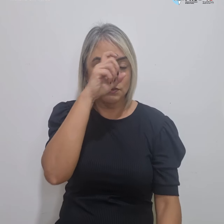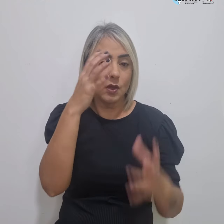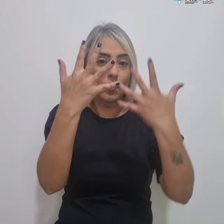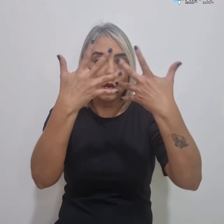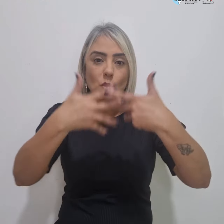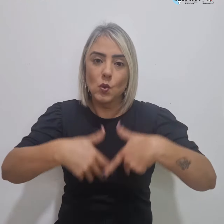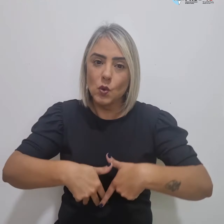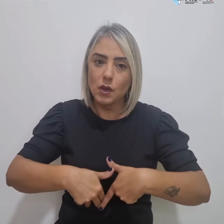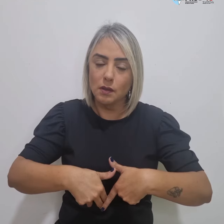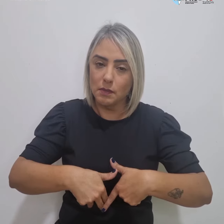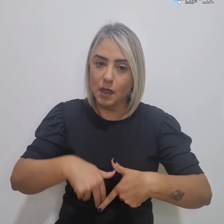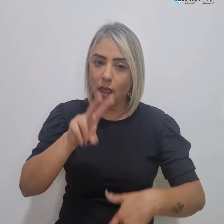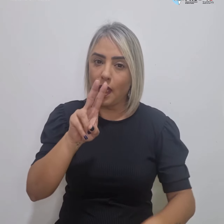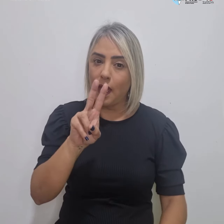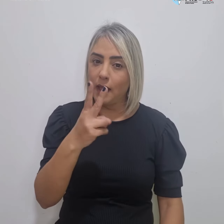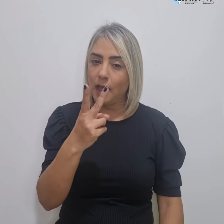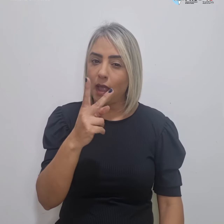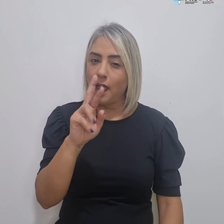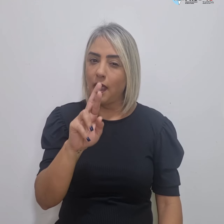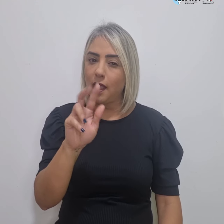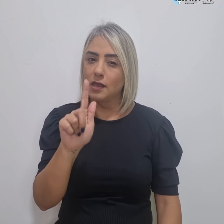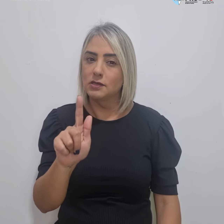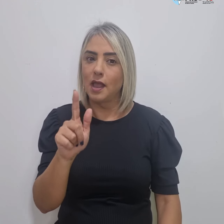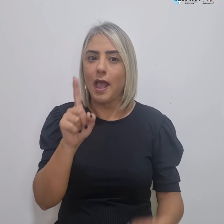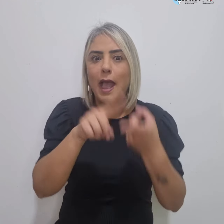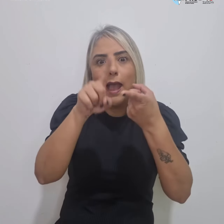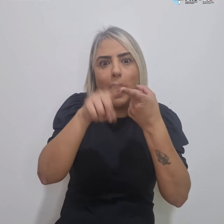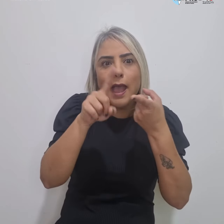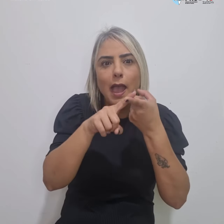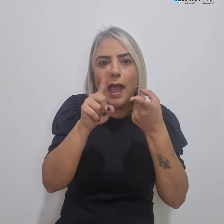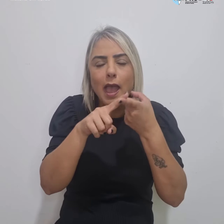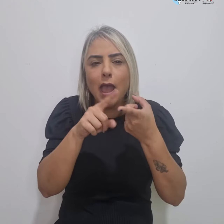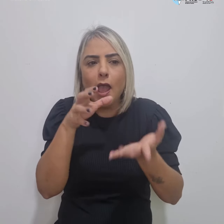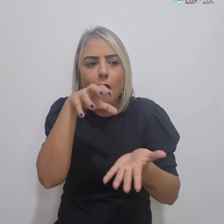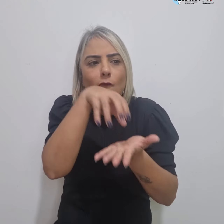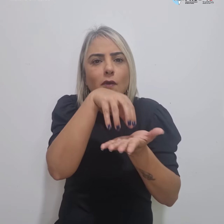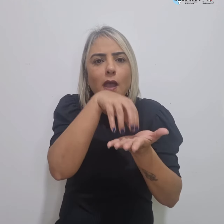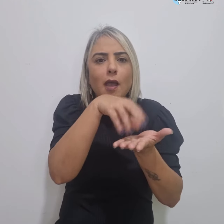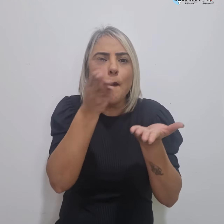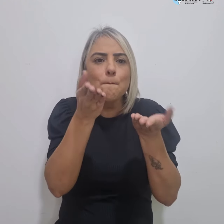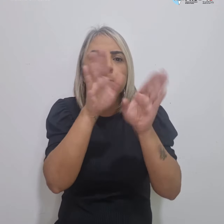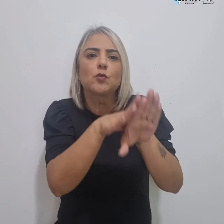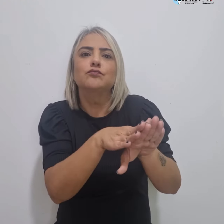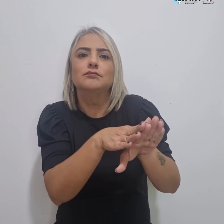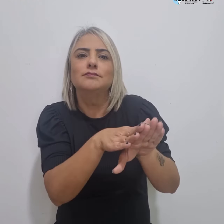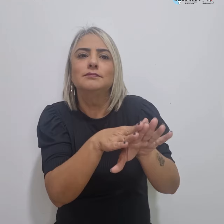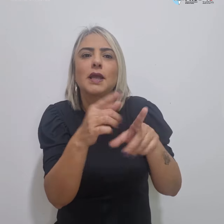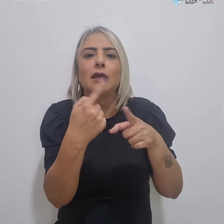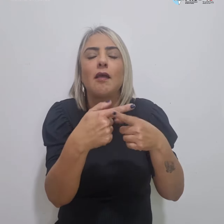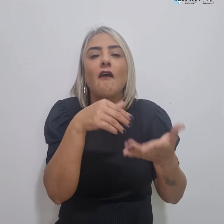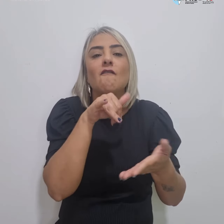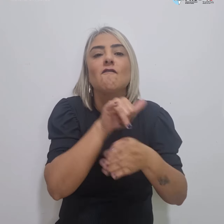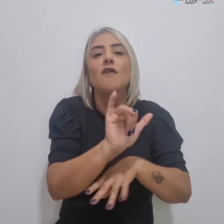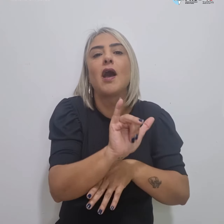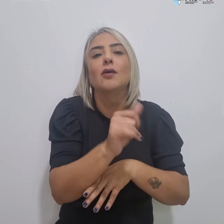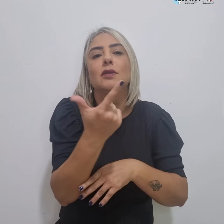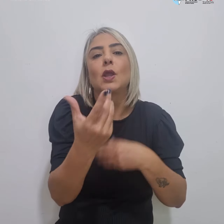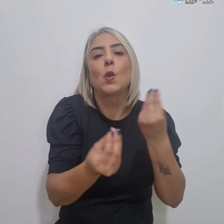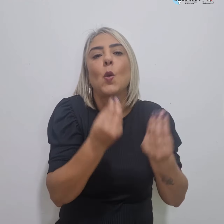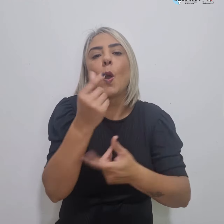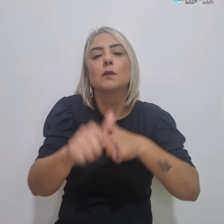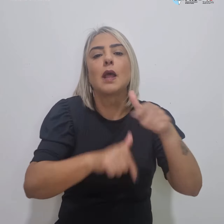Gama, HRG, vive a ameaça de ver seu pronto-socorro fechado, por falta de condições de